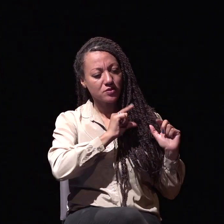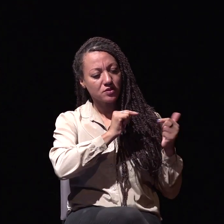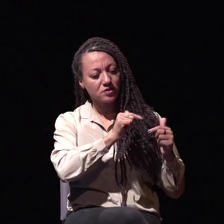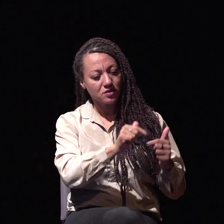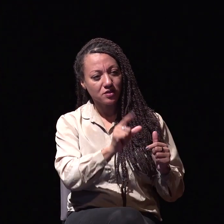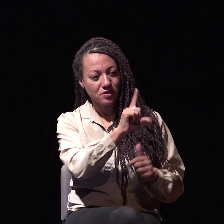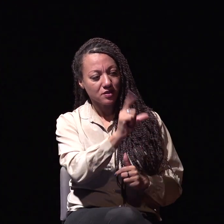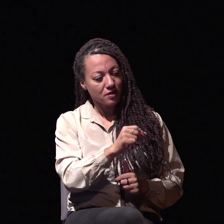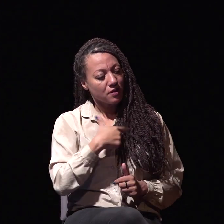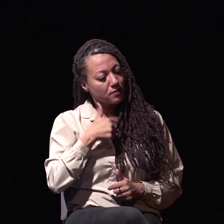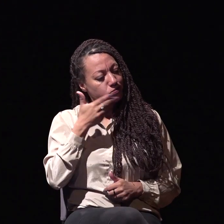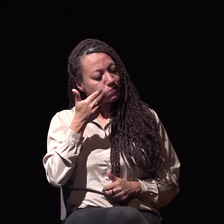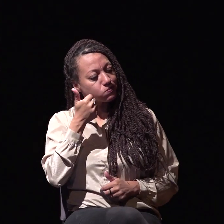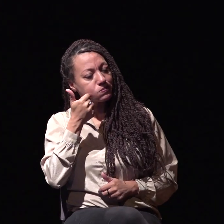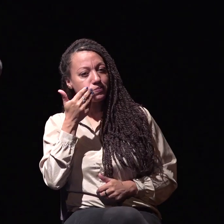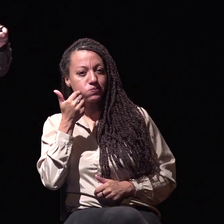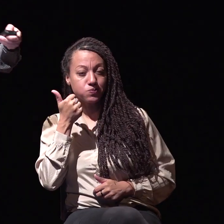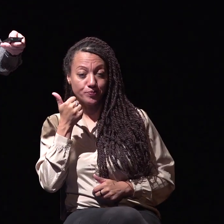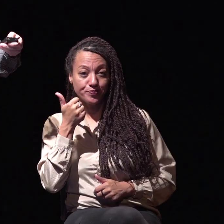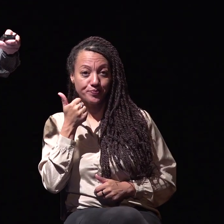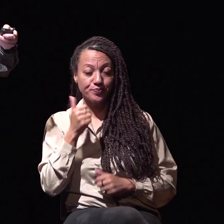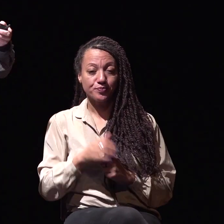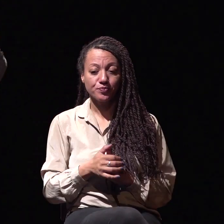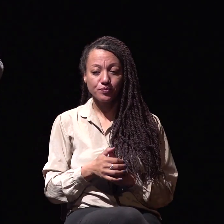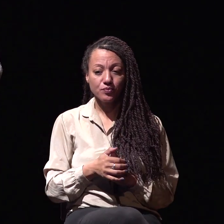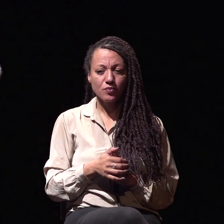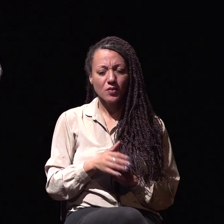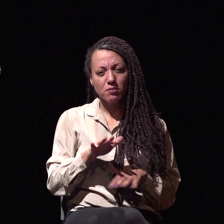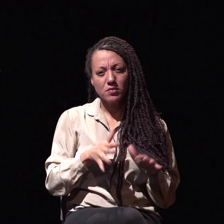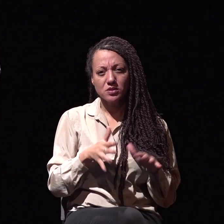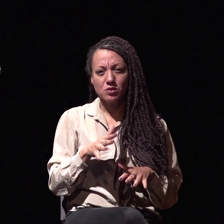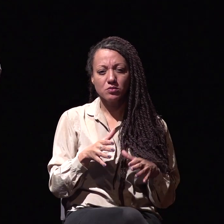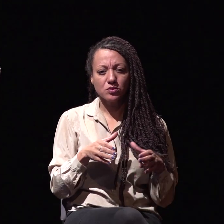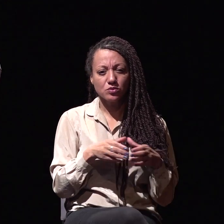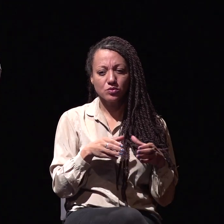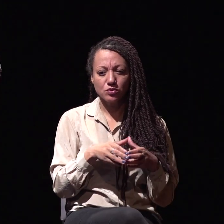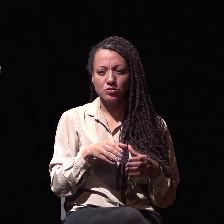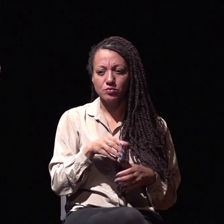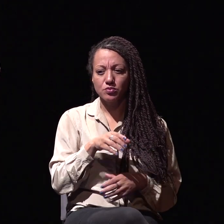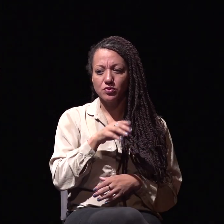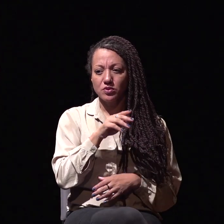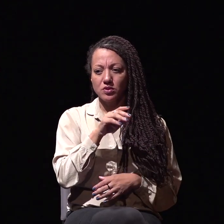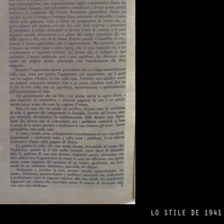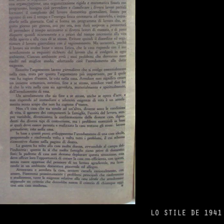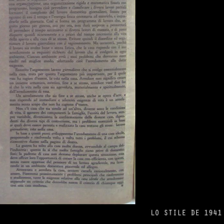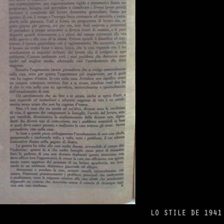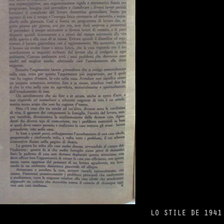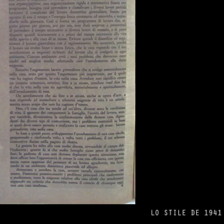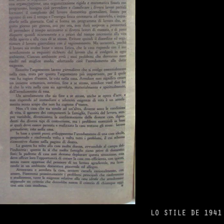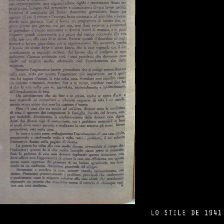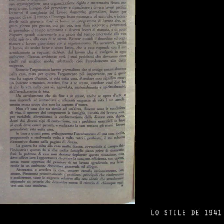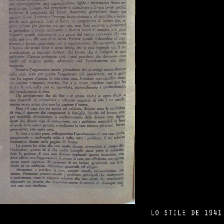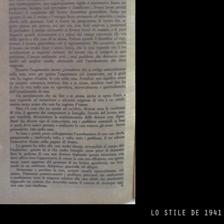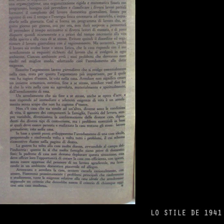tradicionais italianos. Segundo a arquiteta, o grupo em torno de Gio Ponti, Ernesto Rogers, aconteceria uma revolução dos valores e